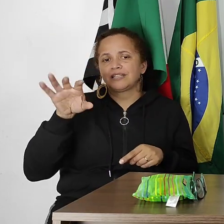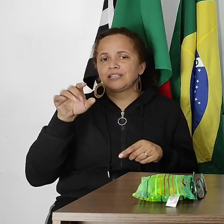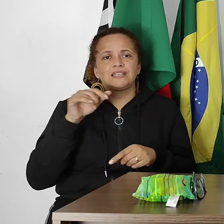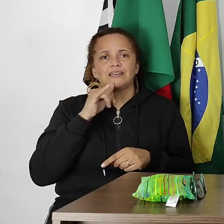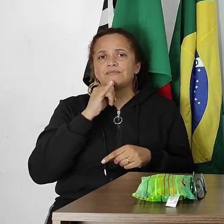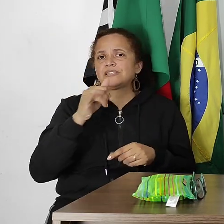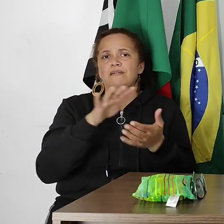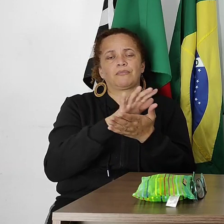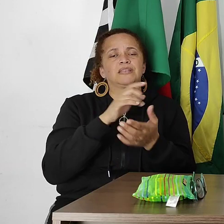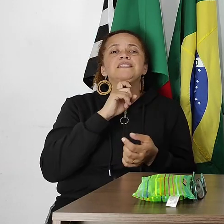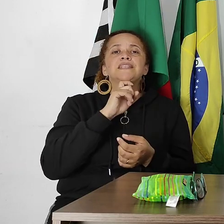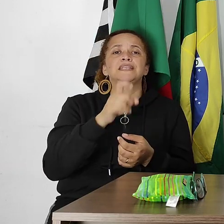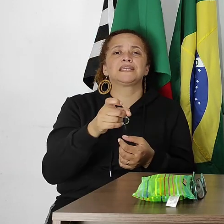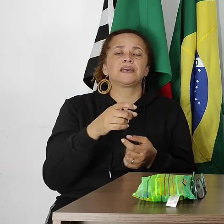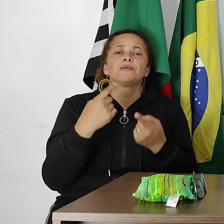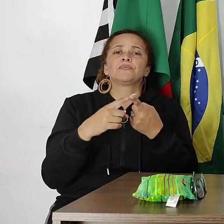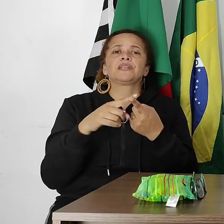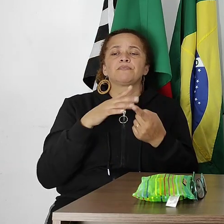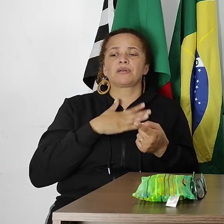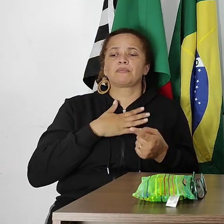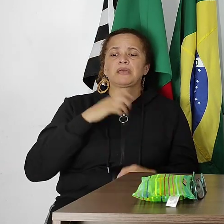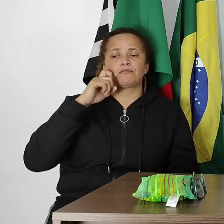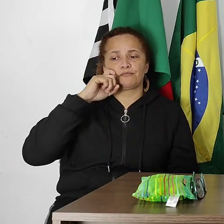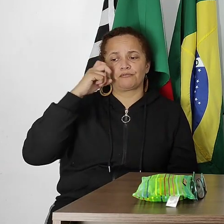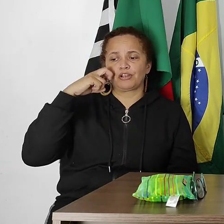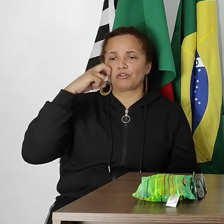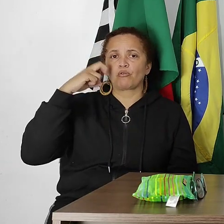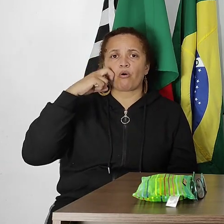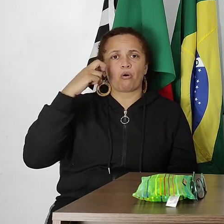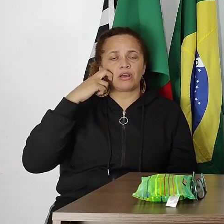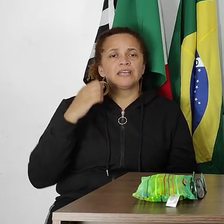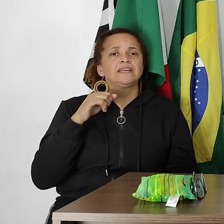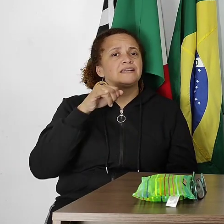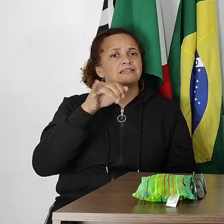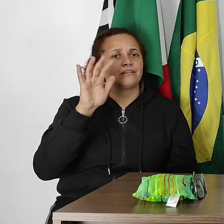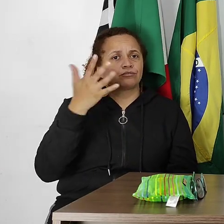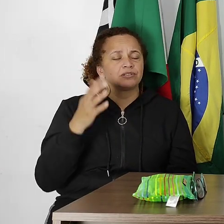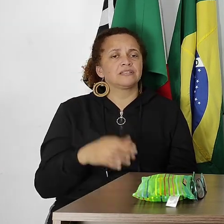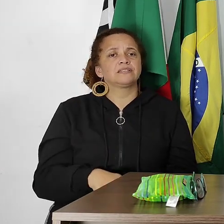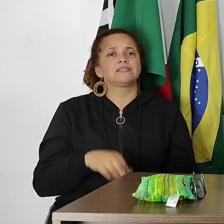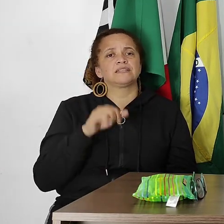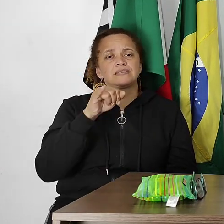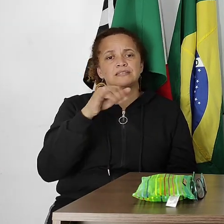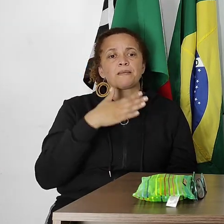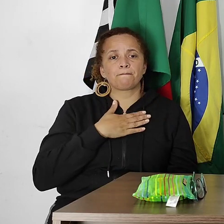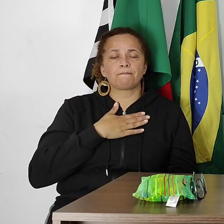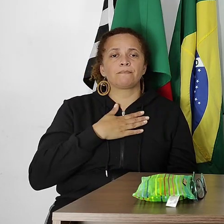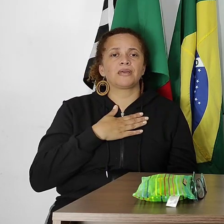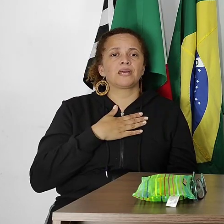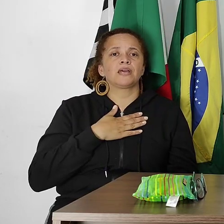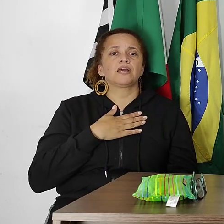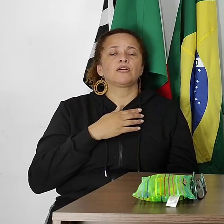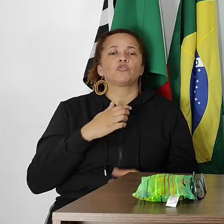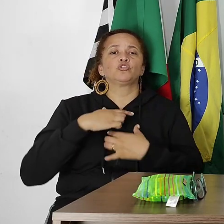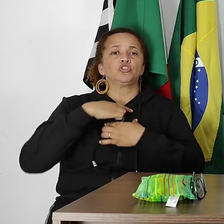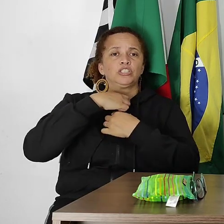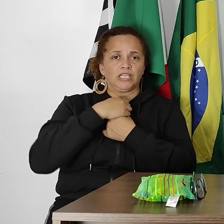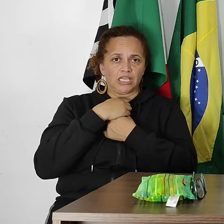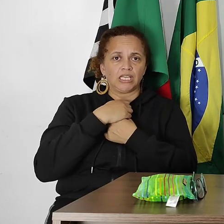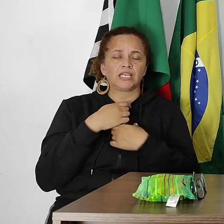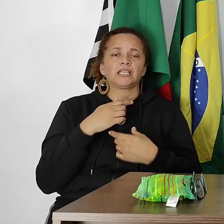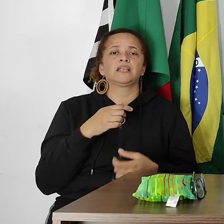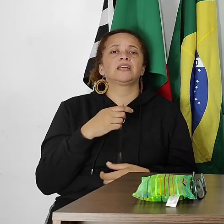ser apontada, e se o meu encarregado, o meu gerente soubesse, ele ia me mandar embora. E naquela hora eu não podia nem